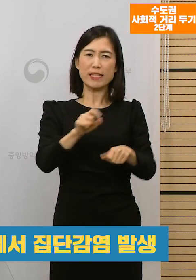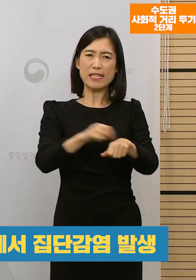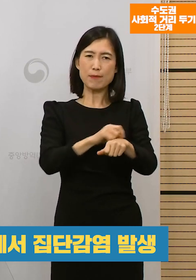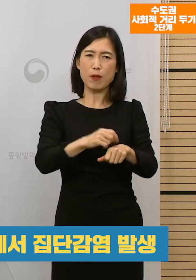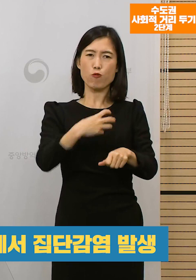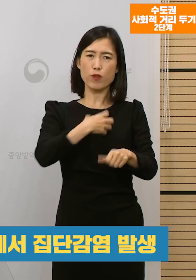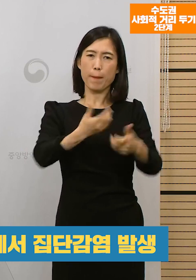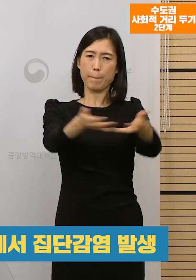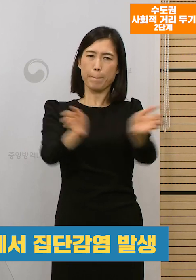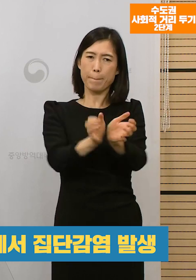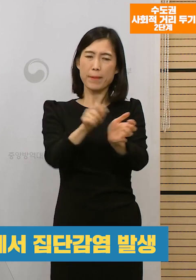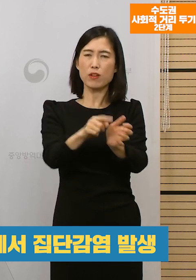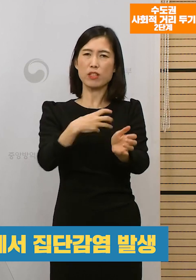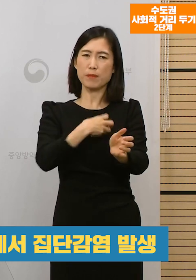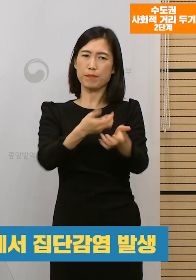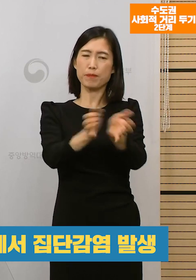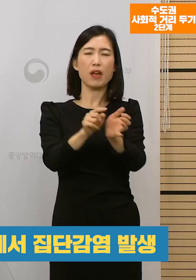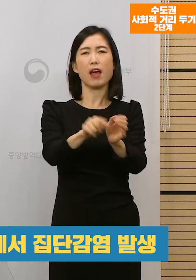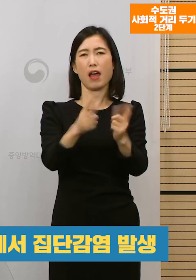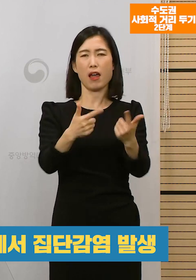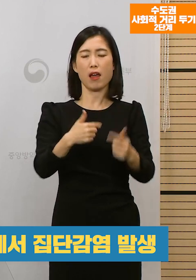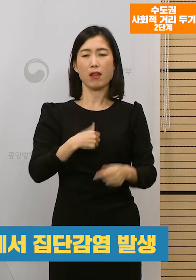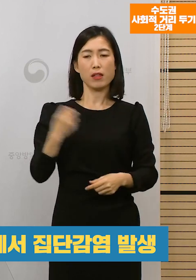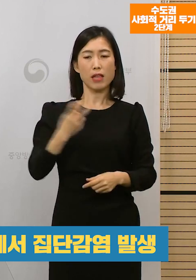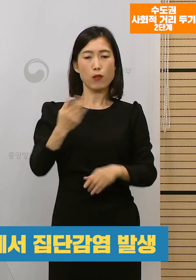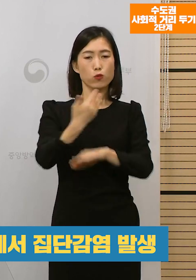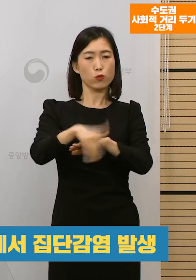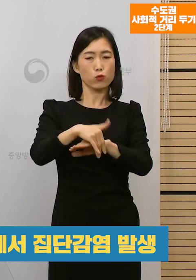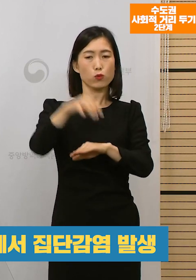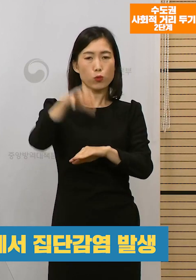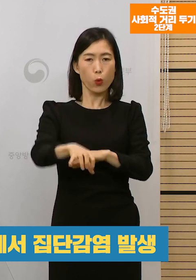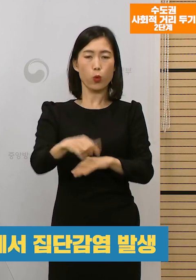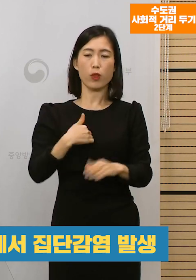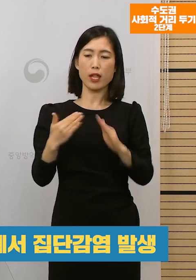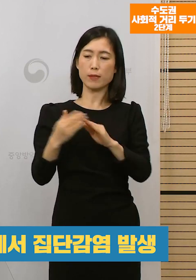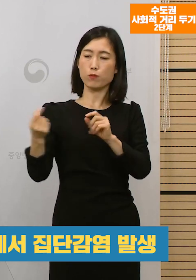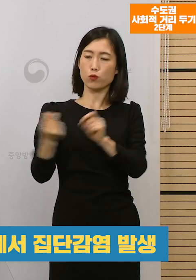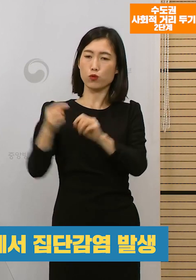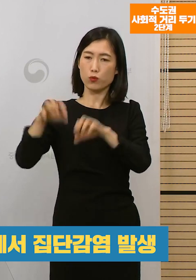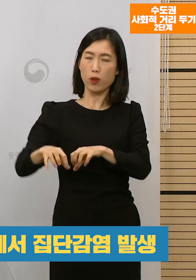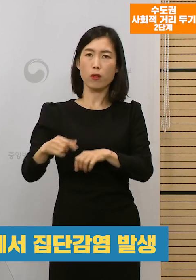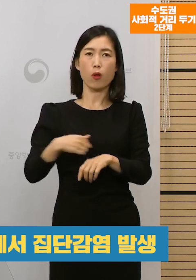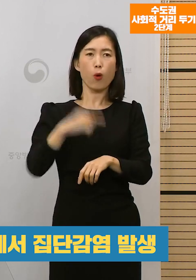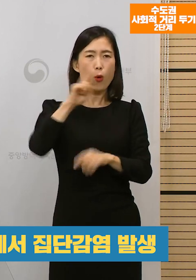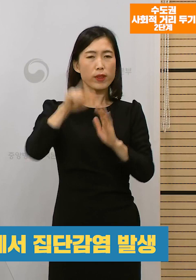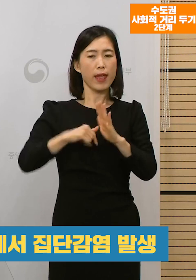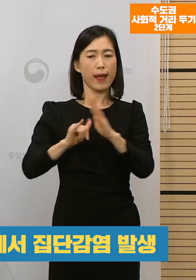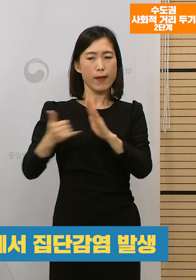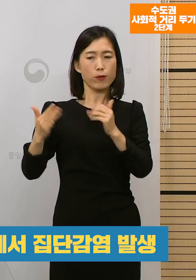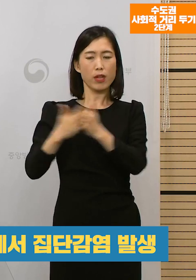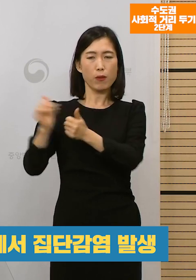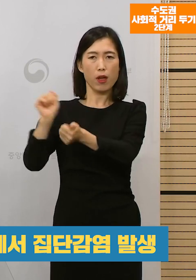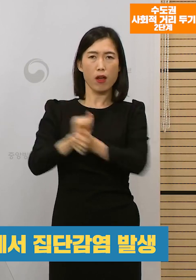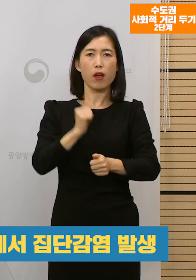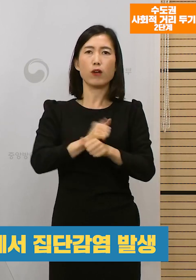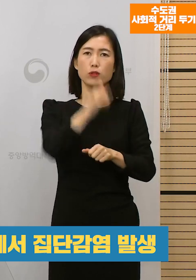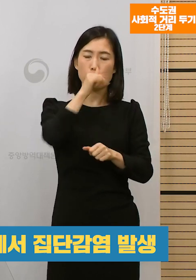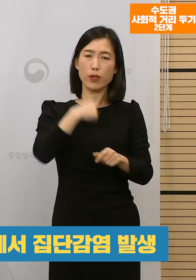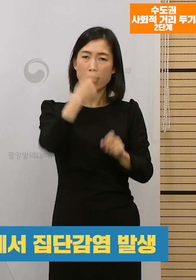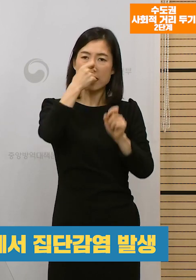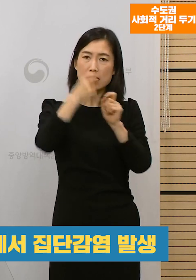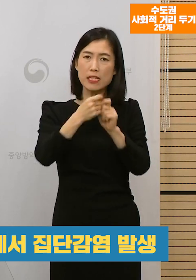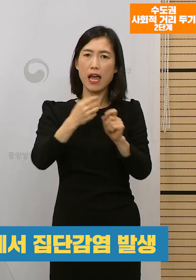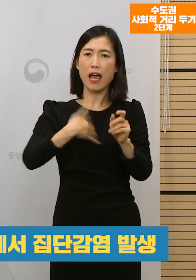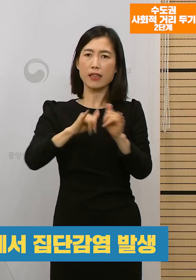장소가 아니라 내가 자주 가는 집 주변에 있고 그리고 우리 가족일 수도 있고 우리 지인일 수도